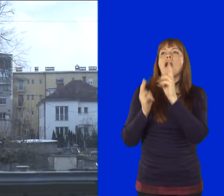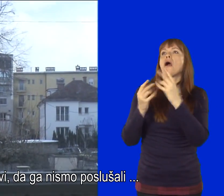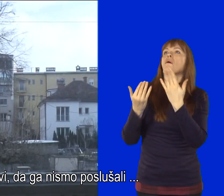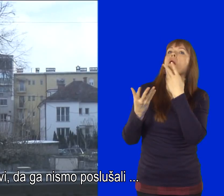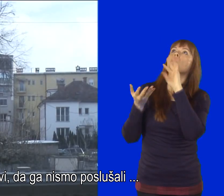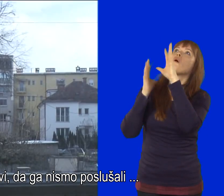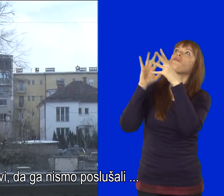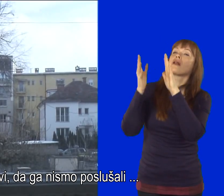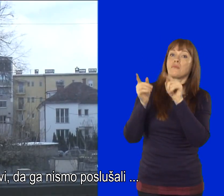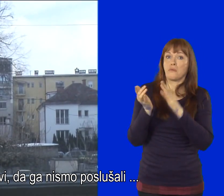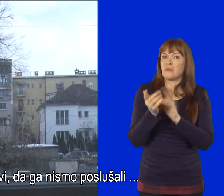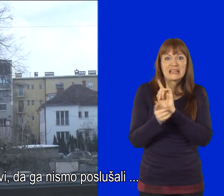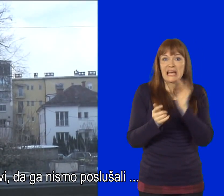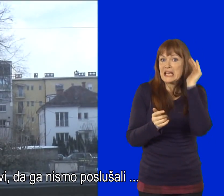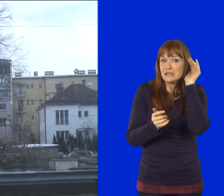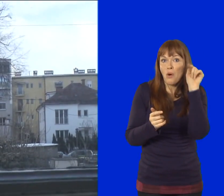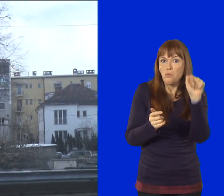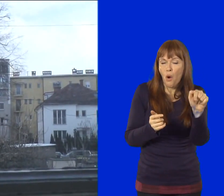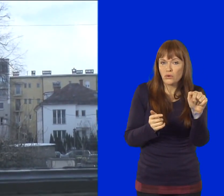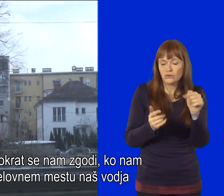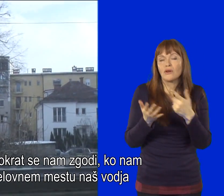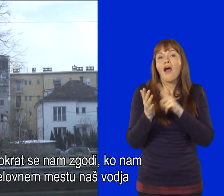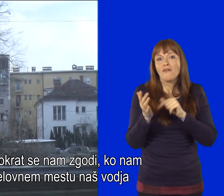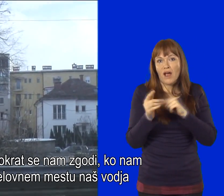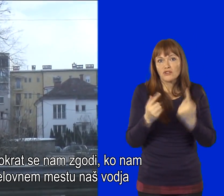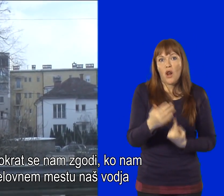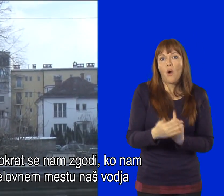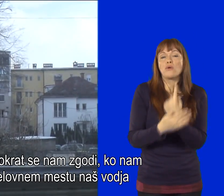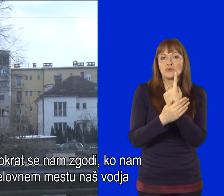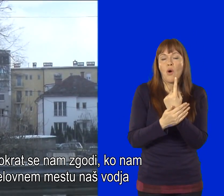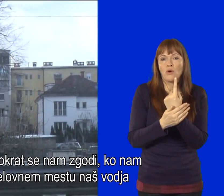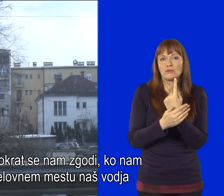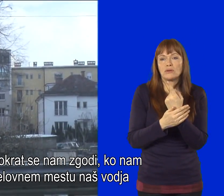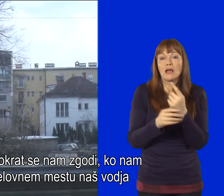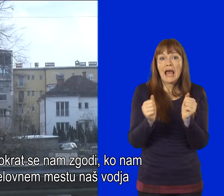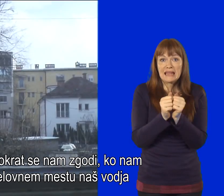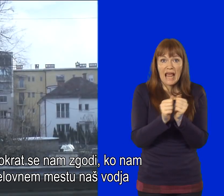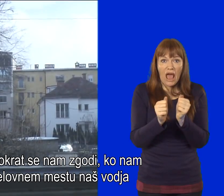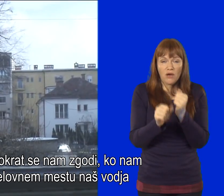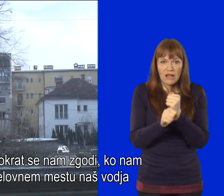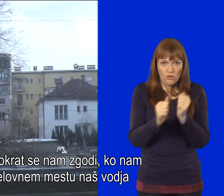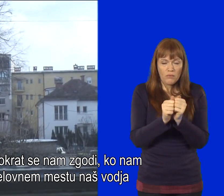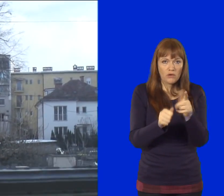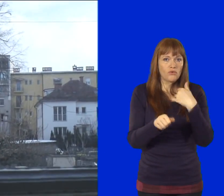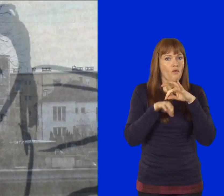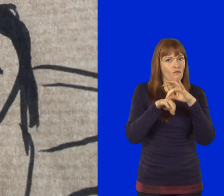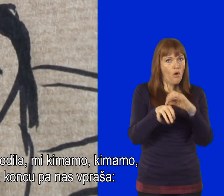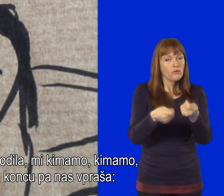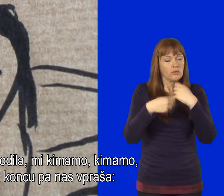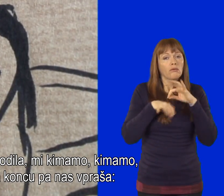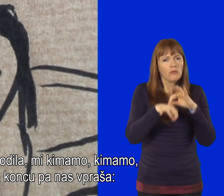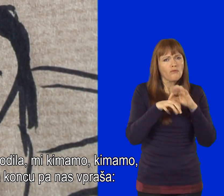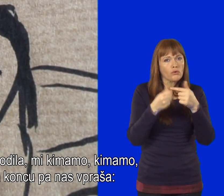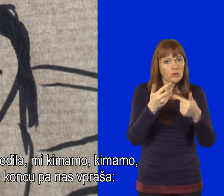Se pravi, da ga nismo poslušali, ne? Ali pa velikokrat se zgodi, ko nam na delovnem mestu naš vodja